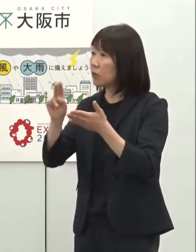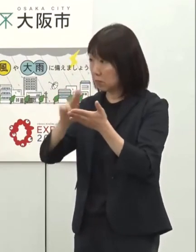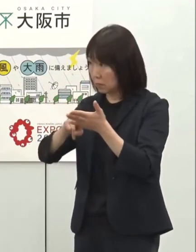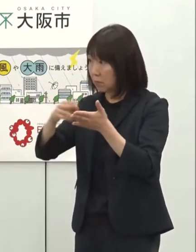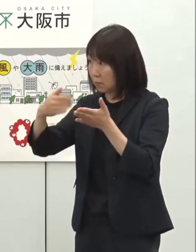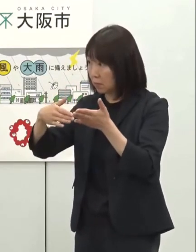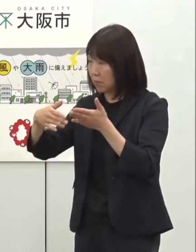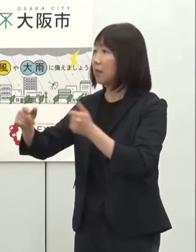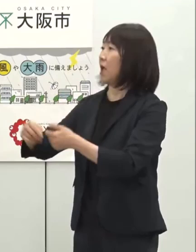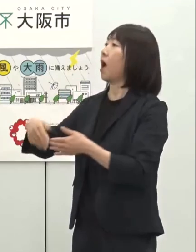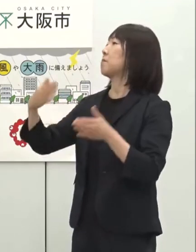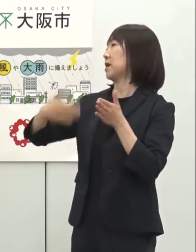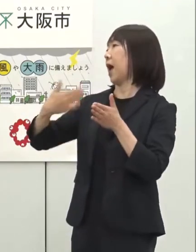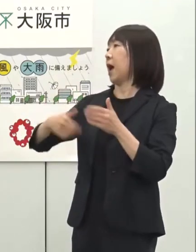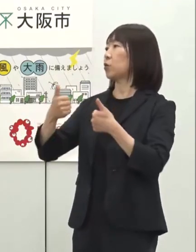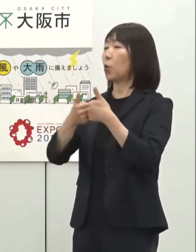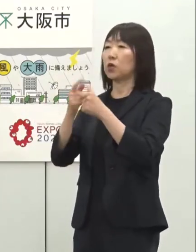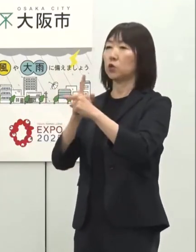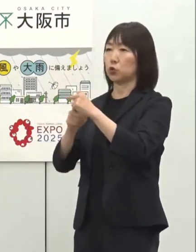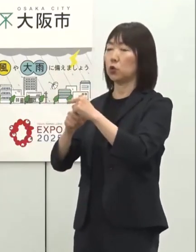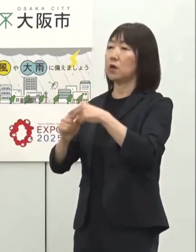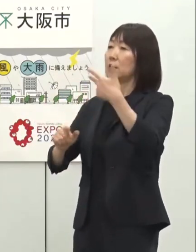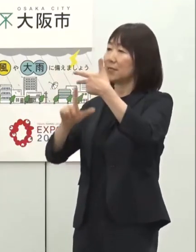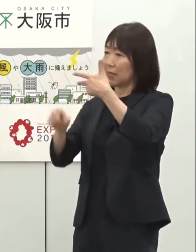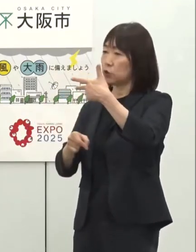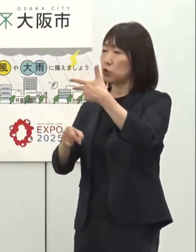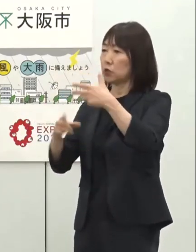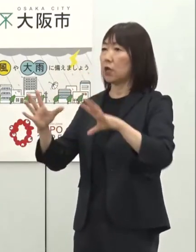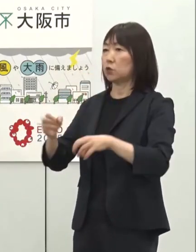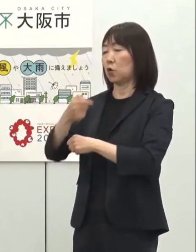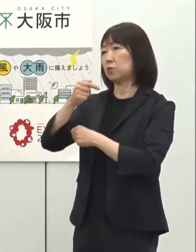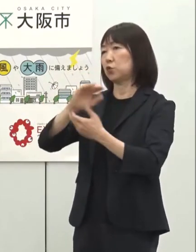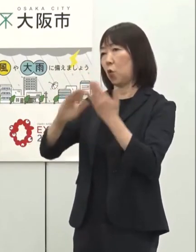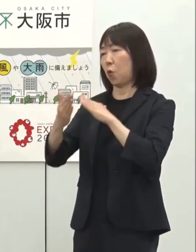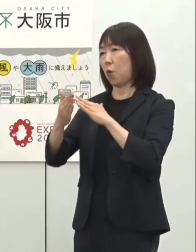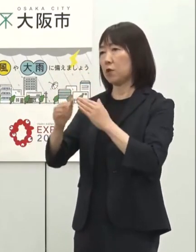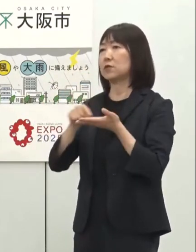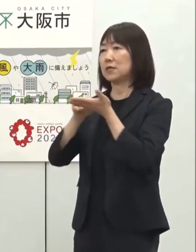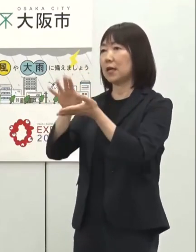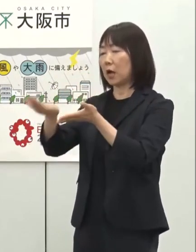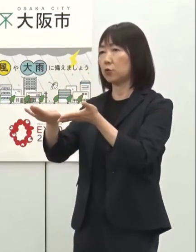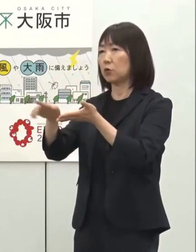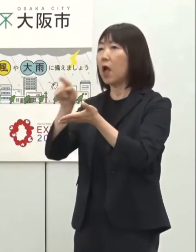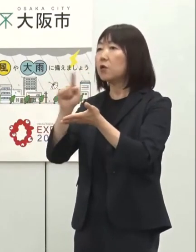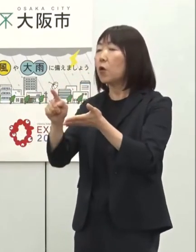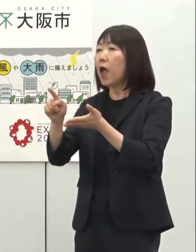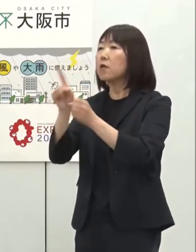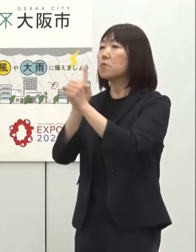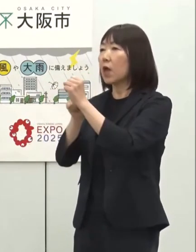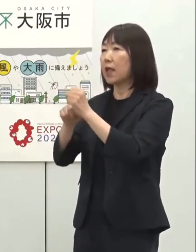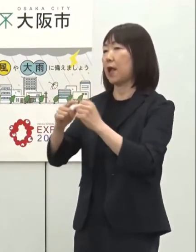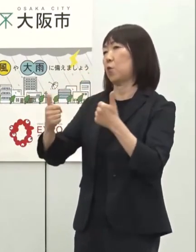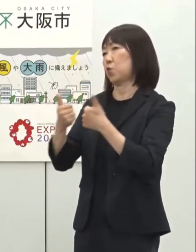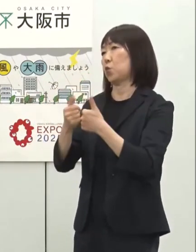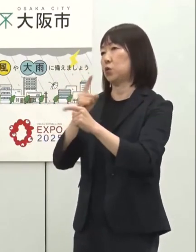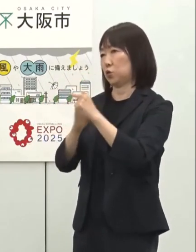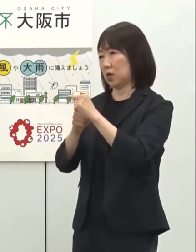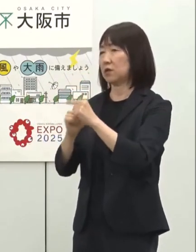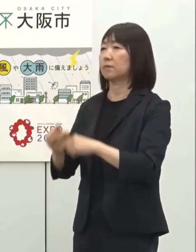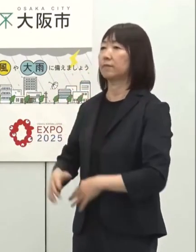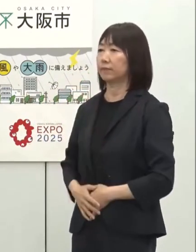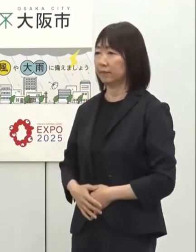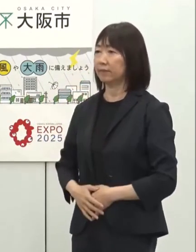中中ですね7月に総務省への申請があるのでそれに向けてあのちょっと協議を進めているところですはい